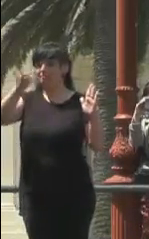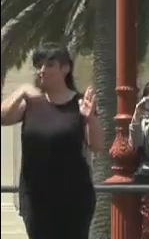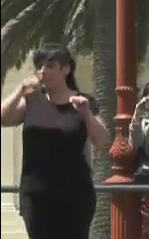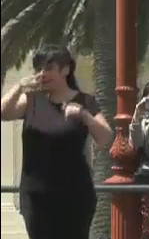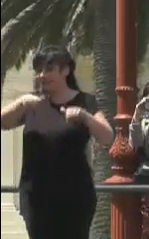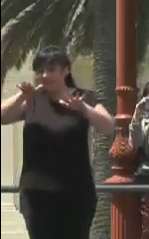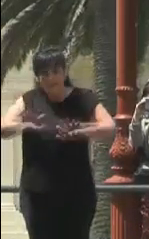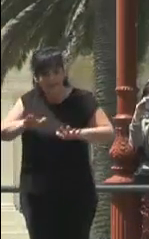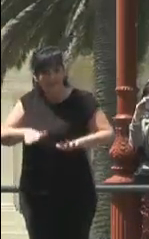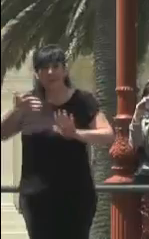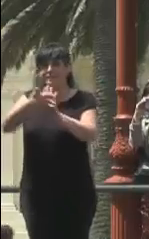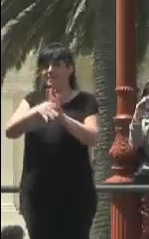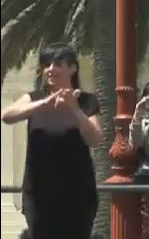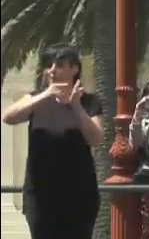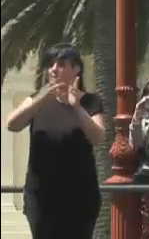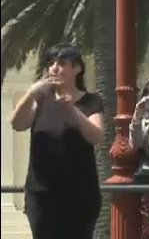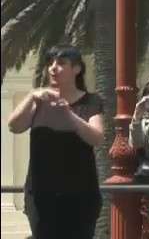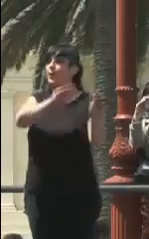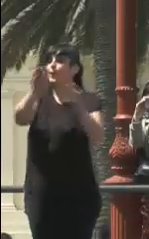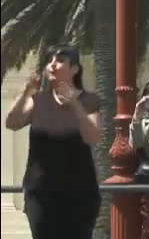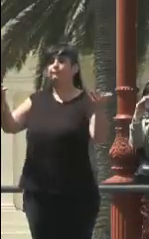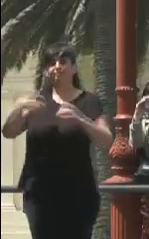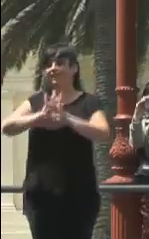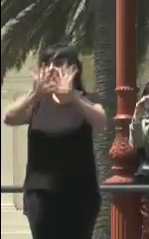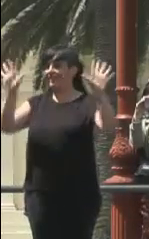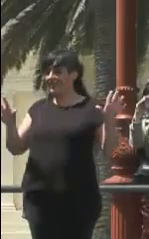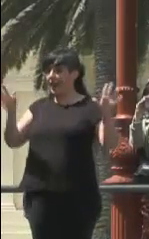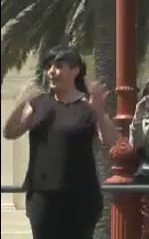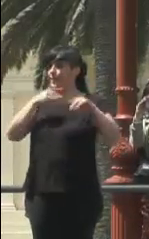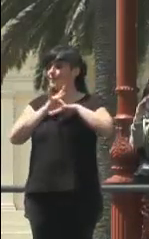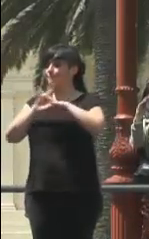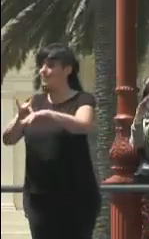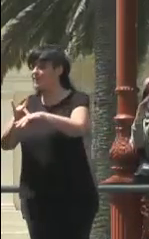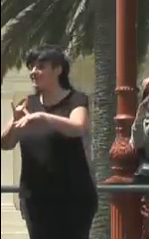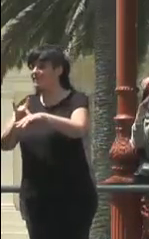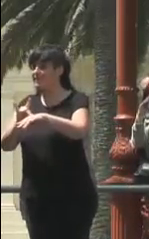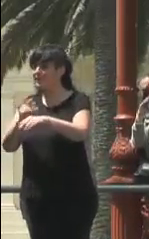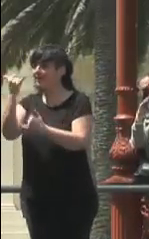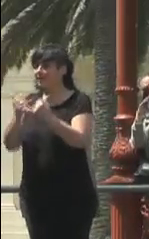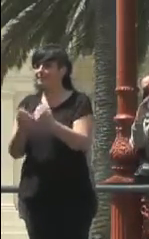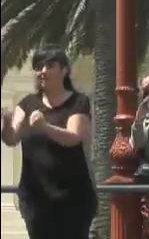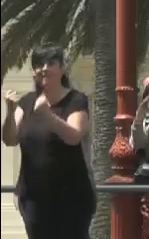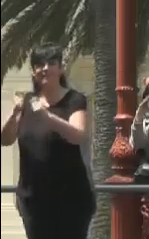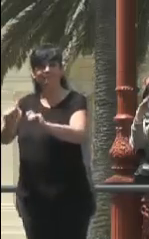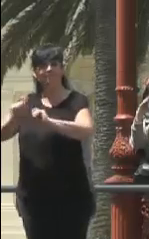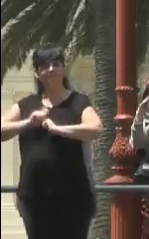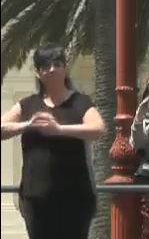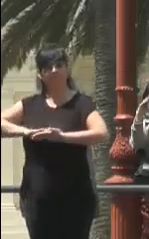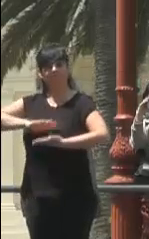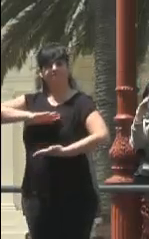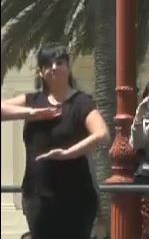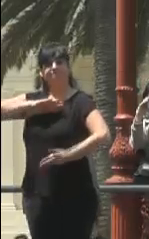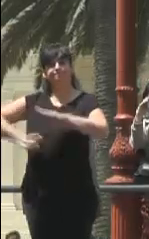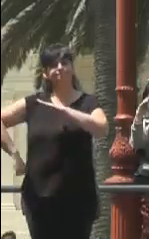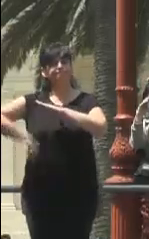claramente cuál es nuestro proyecto político. Y es esa brújula la que nos está permitiendo cargarnos de energía para saber que